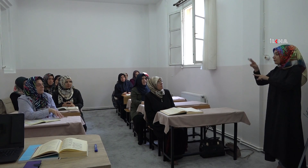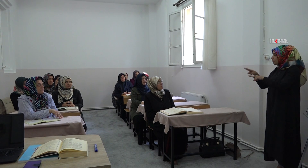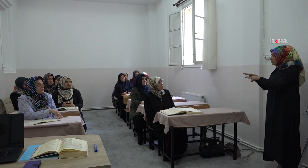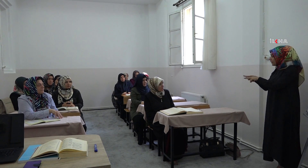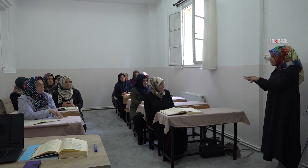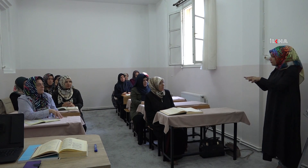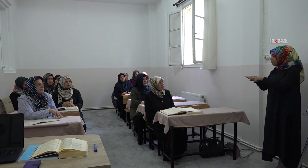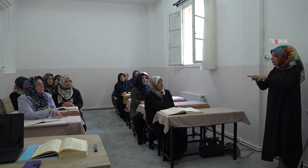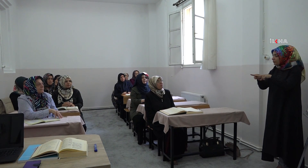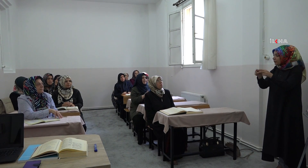Mim